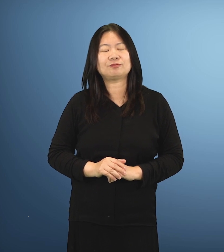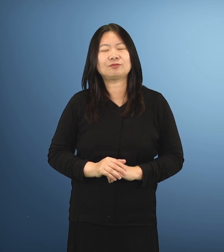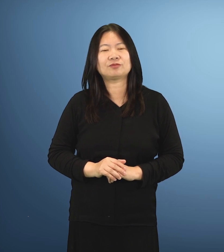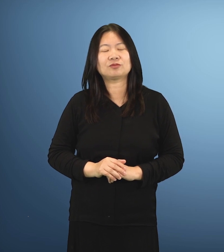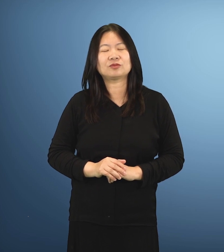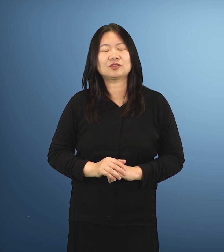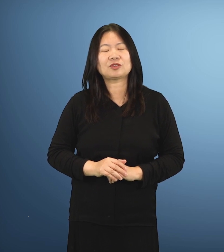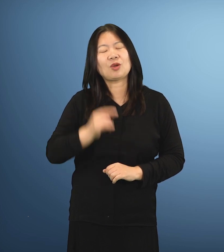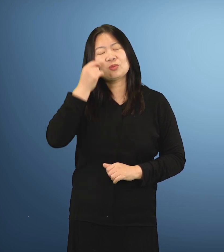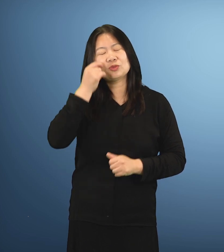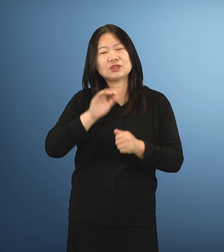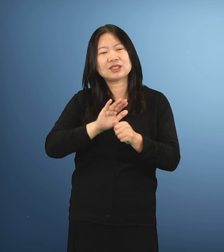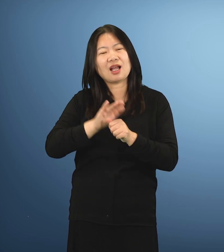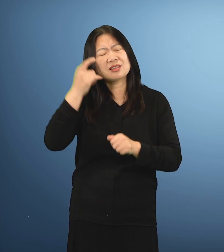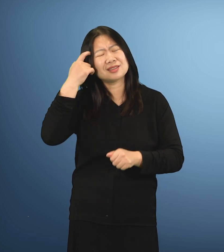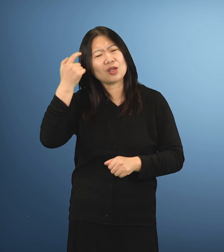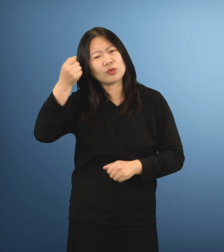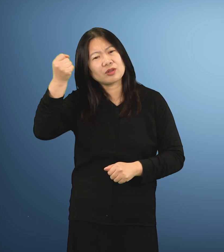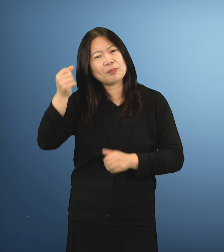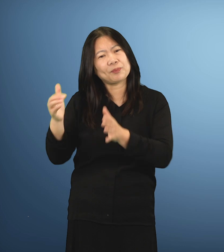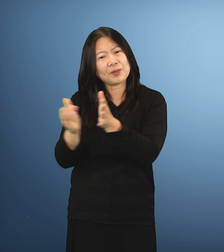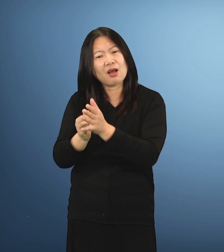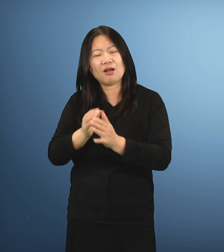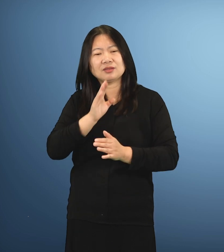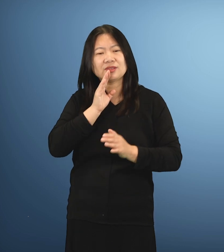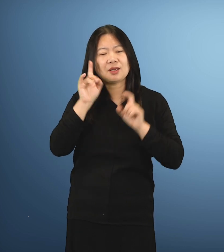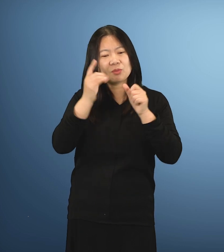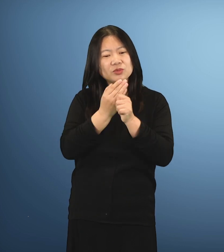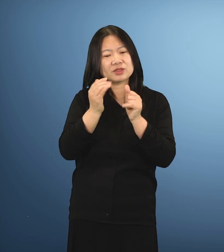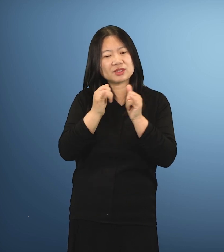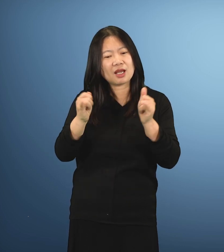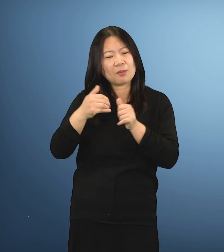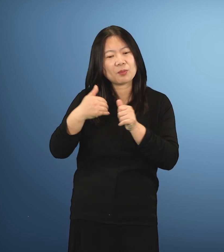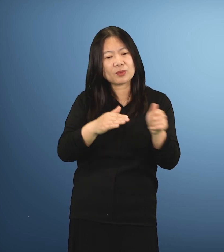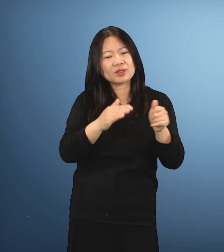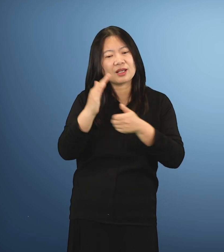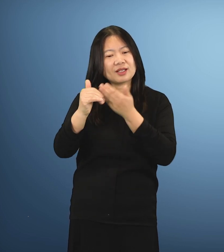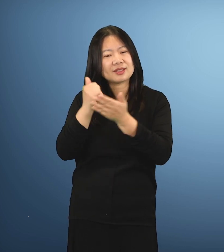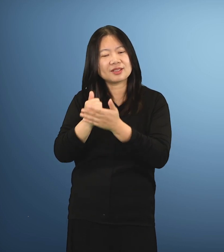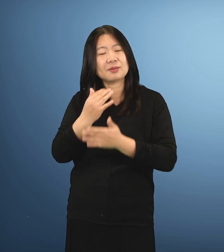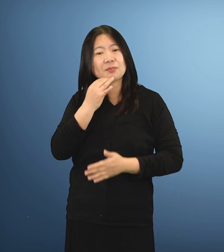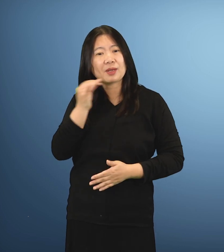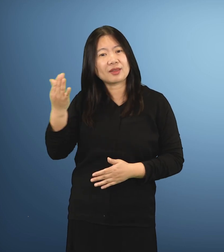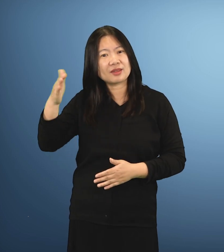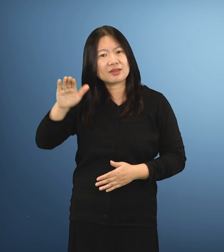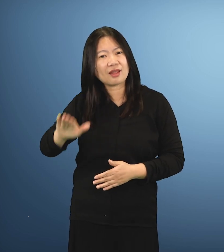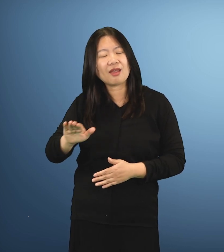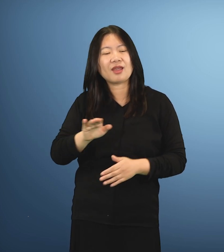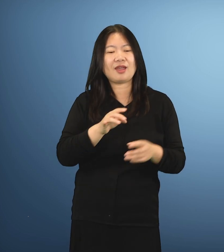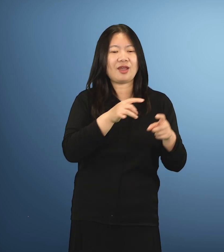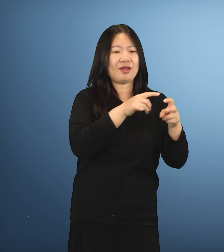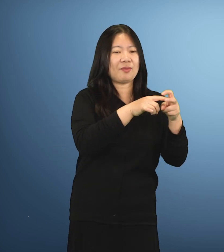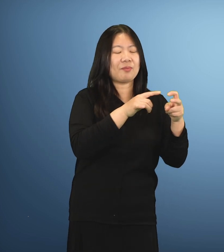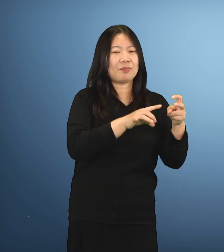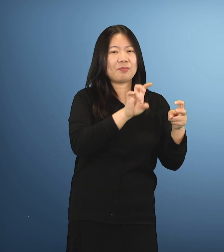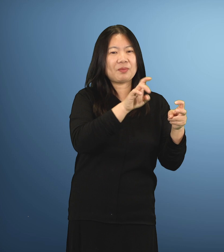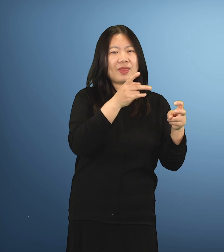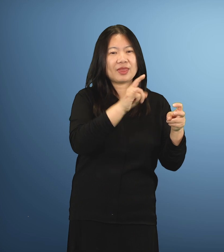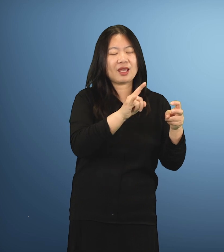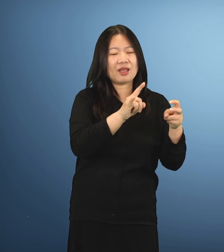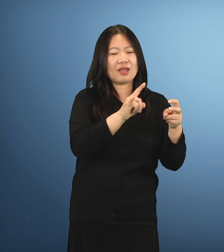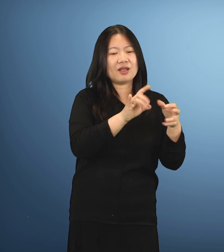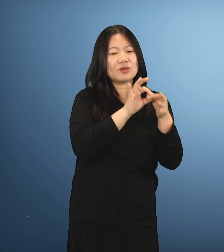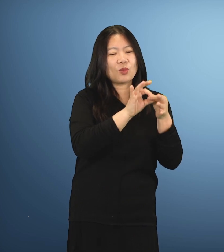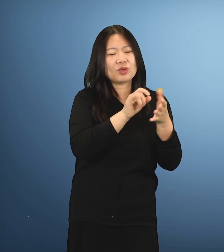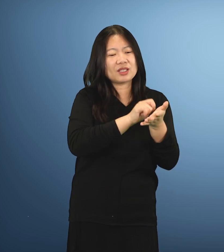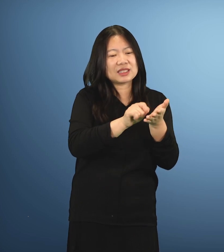아니 그렇게 불쌍히 여기시면서 참 목자를 보내시는 하나님인데 왜 마태를 통해 이런 글을 쓰게